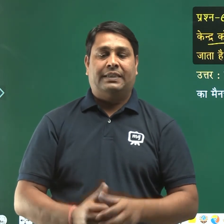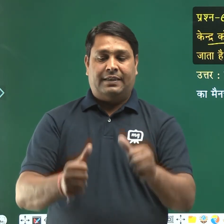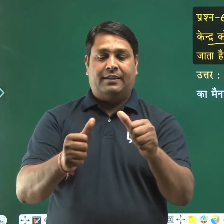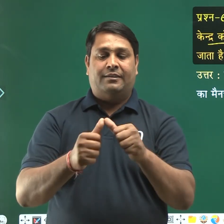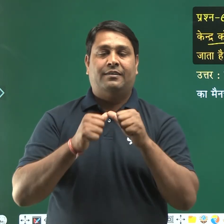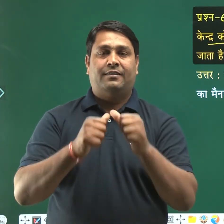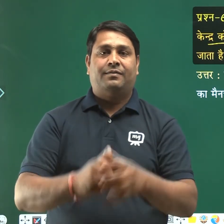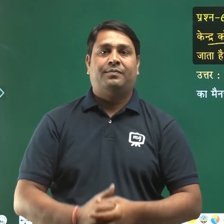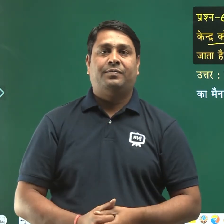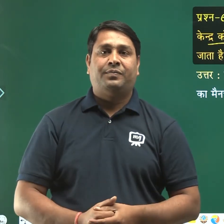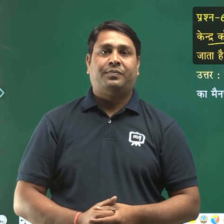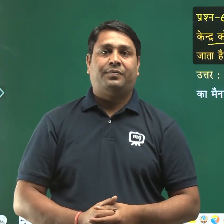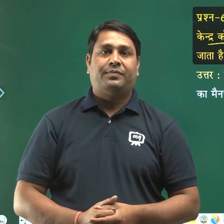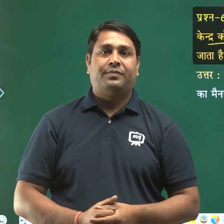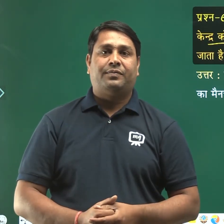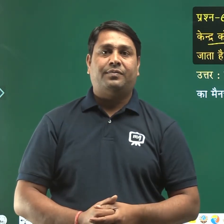उत्तर,